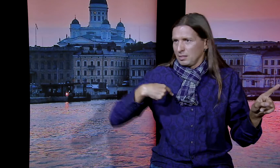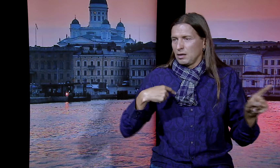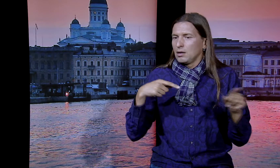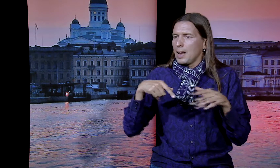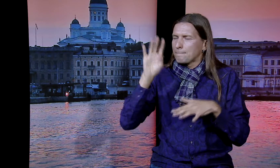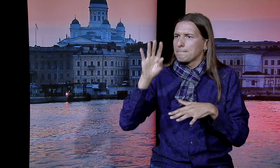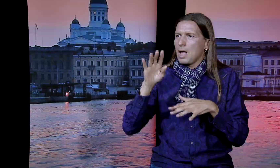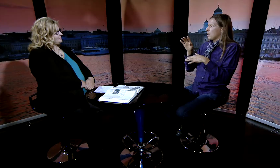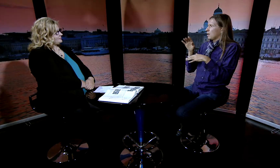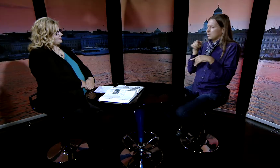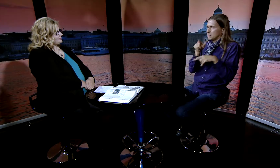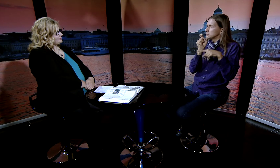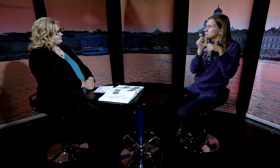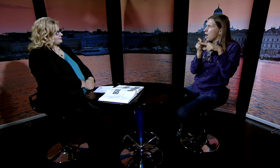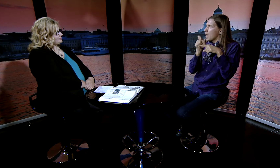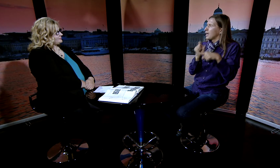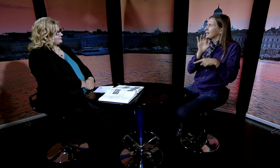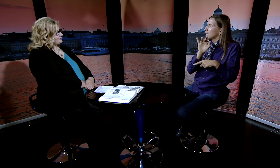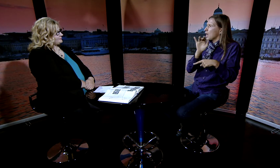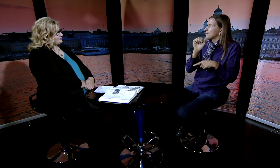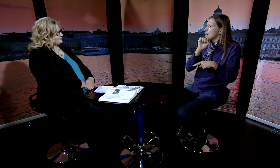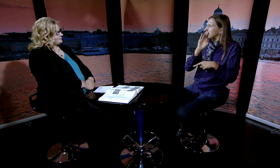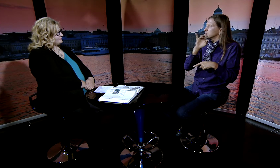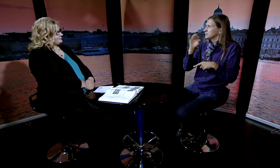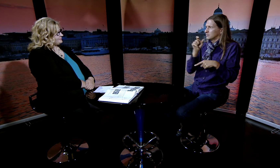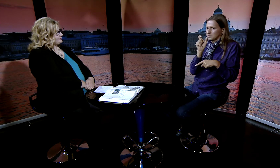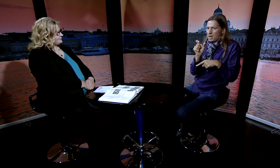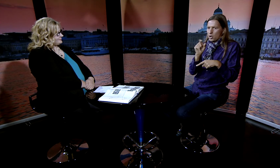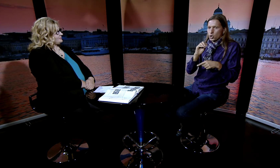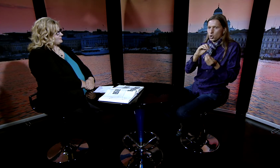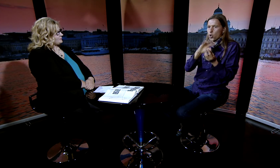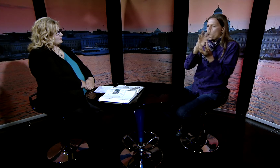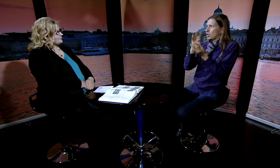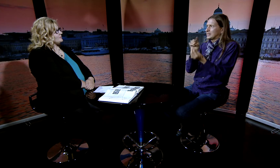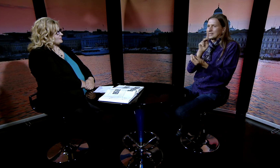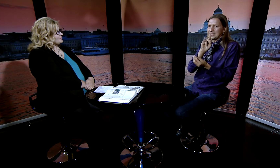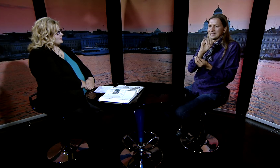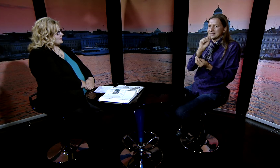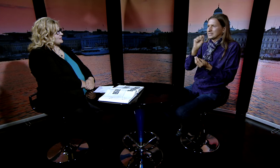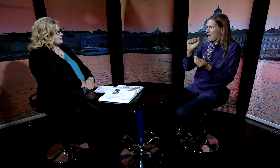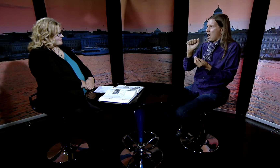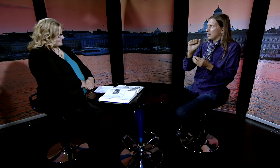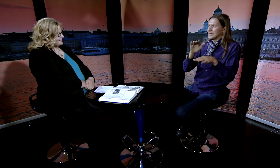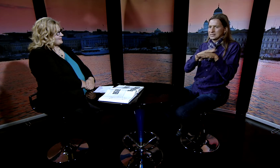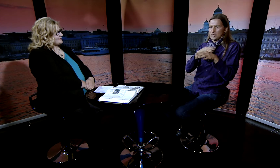Tässä keskustellessamme meidän ei tarvitse kuulla. Suomen kielessä on erilainen kielioppi kuin